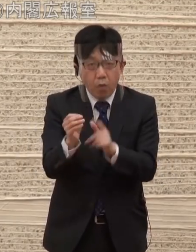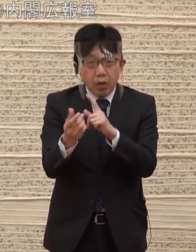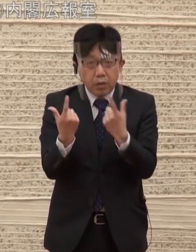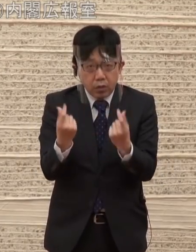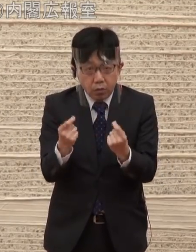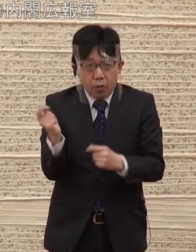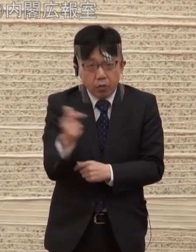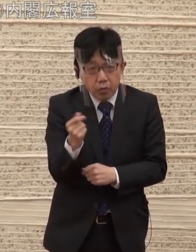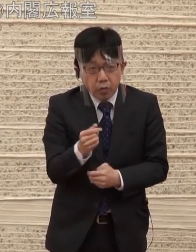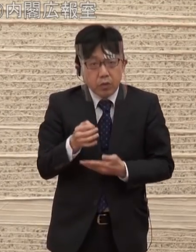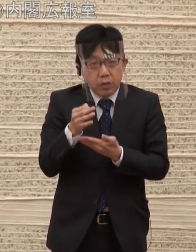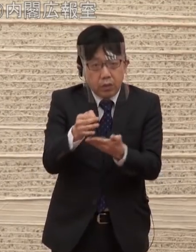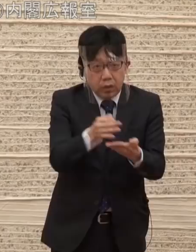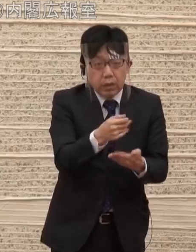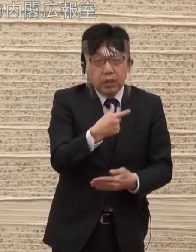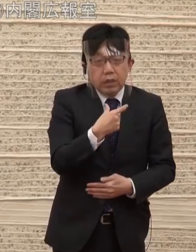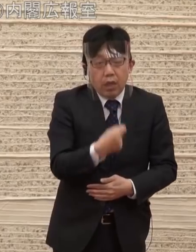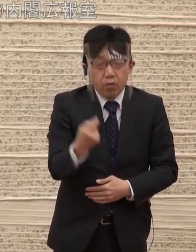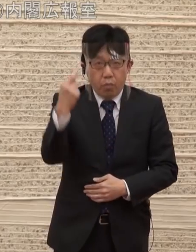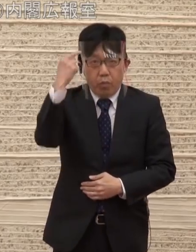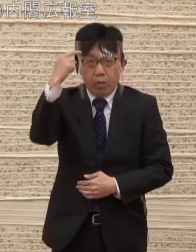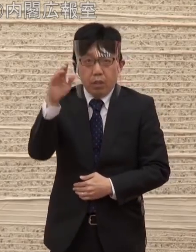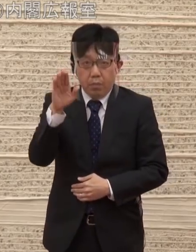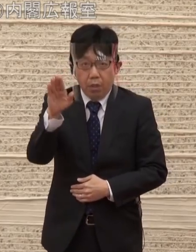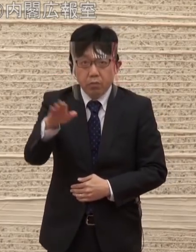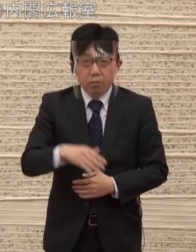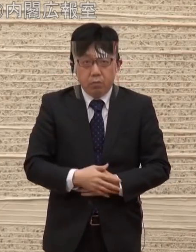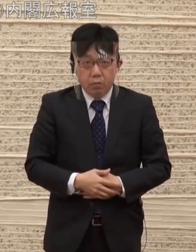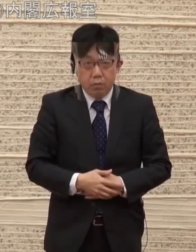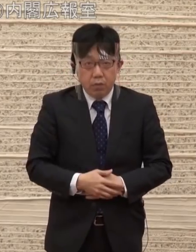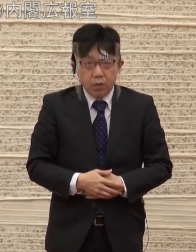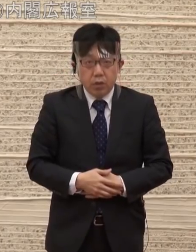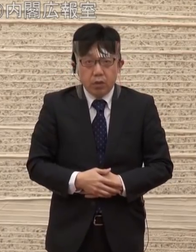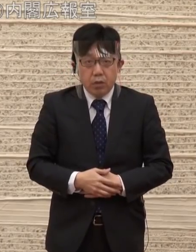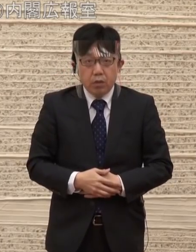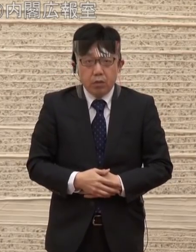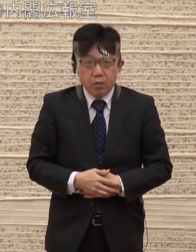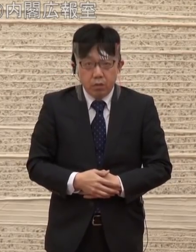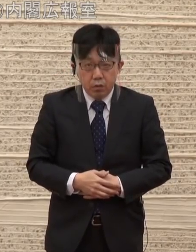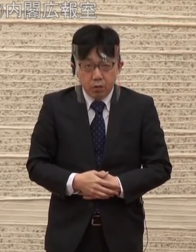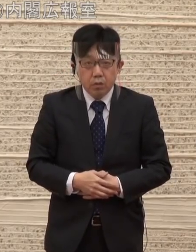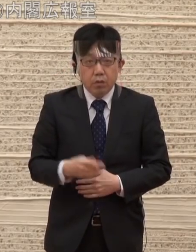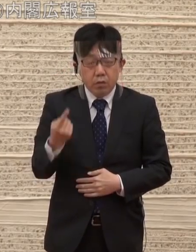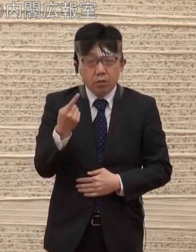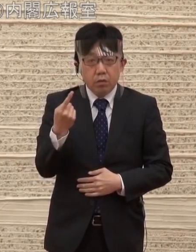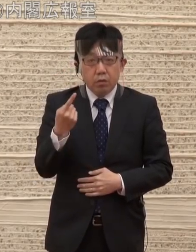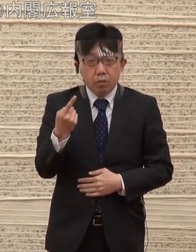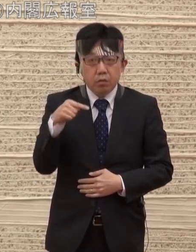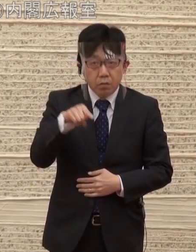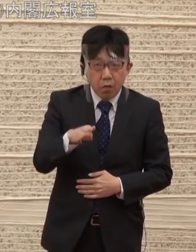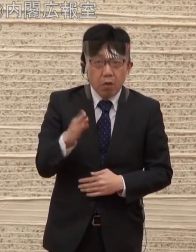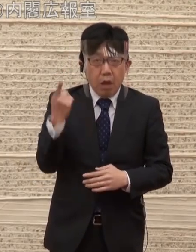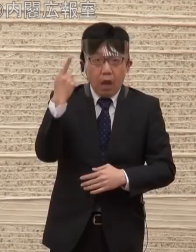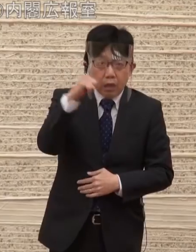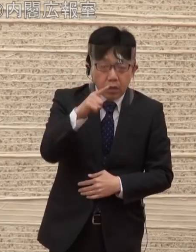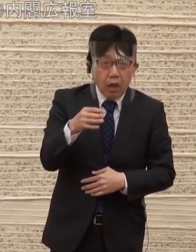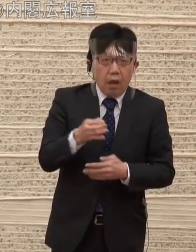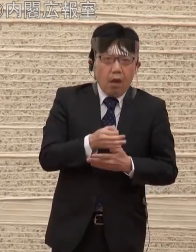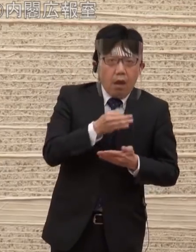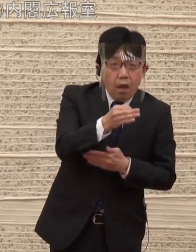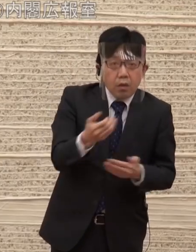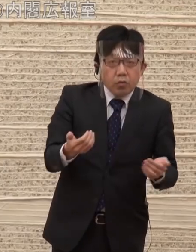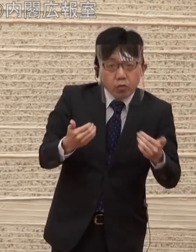思っていますあのー方ますの支払いにも本当に大変な状況の中でですね